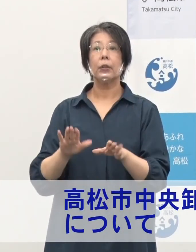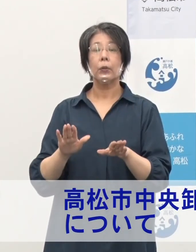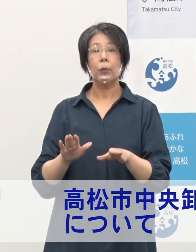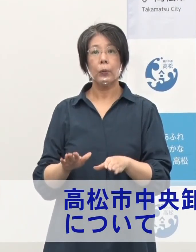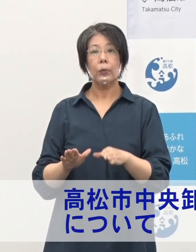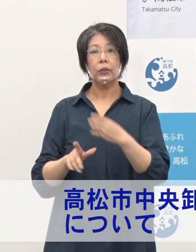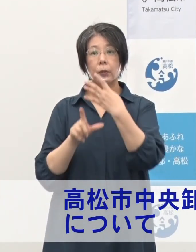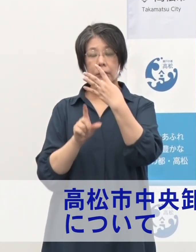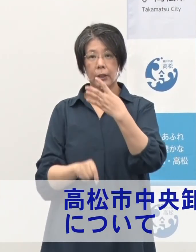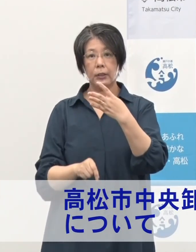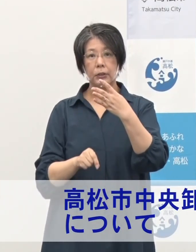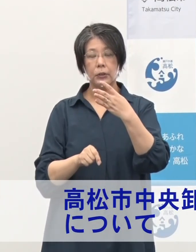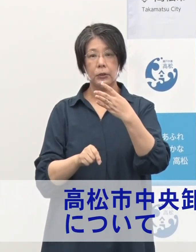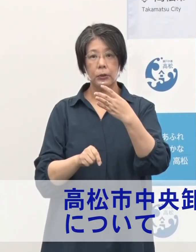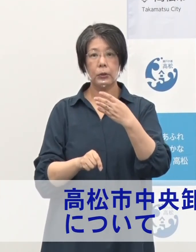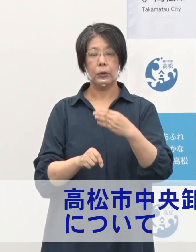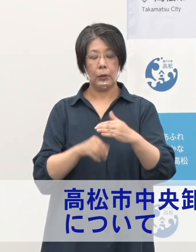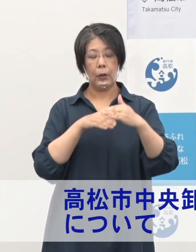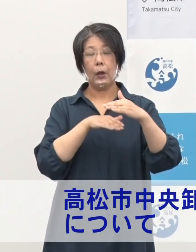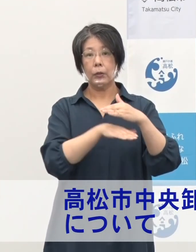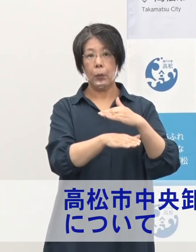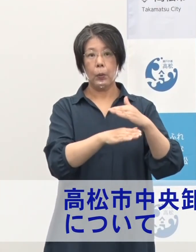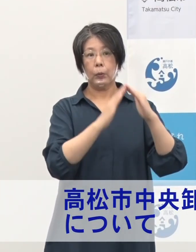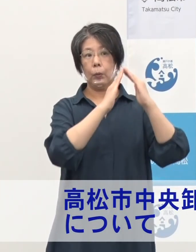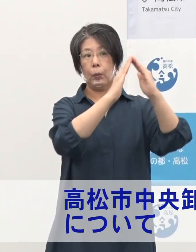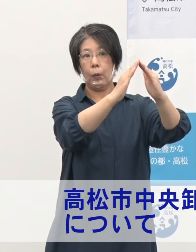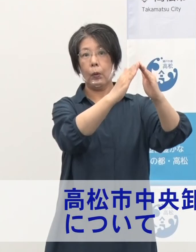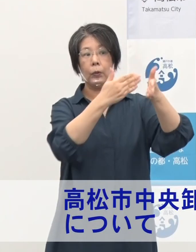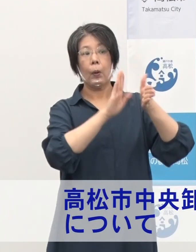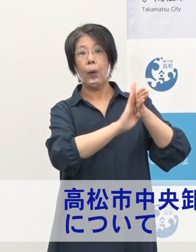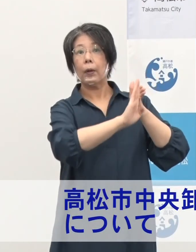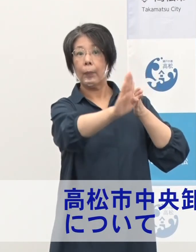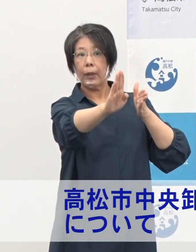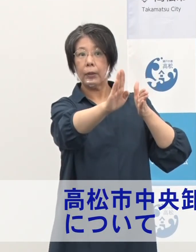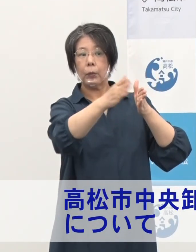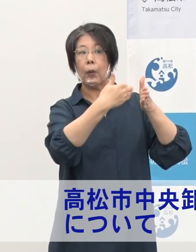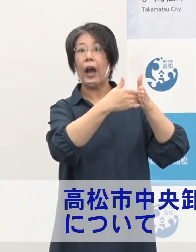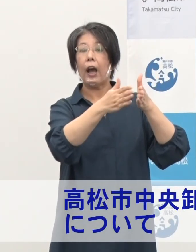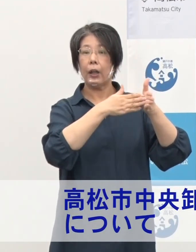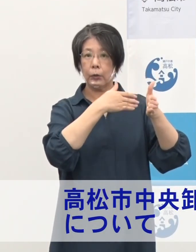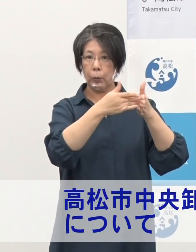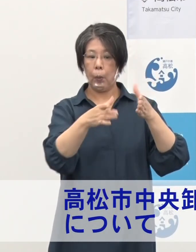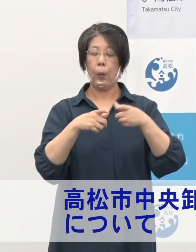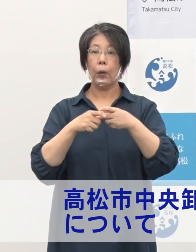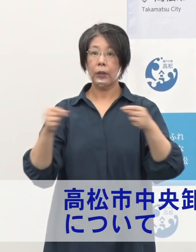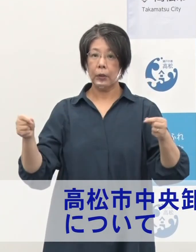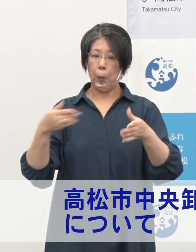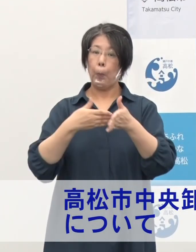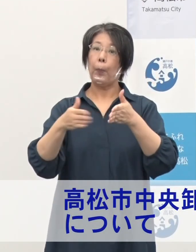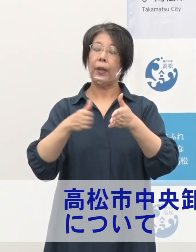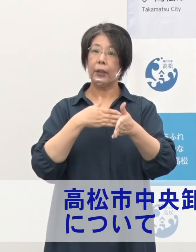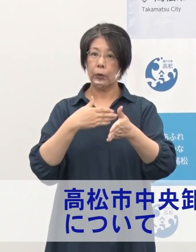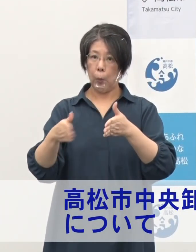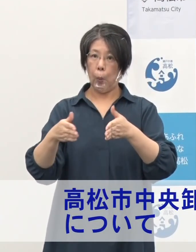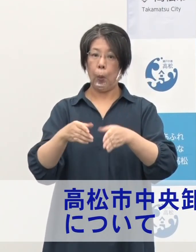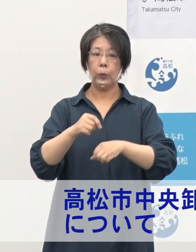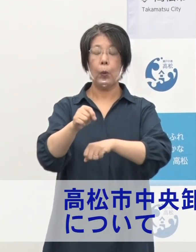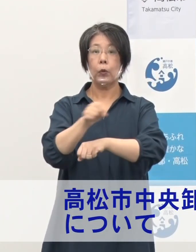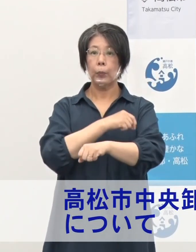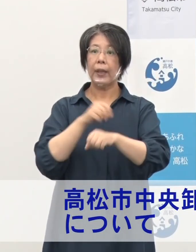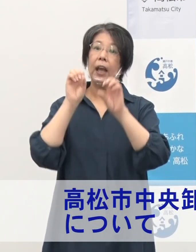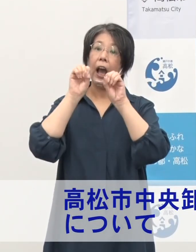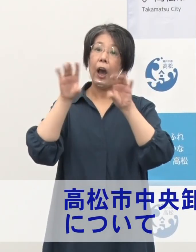壁画はと政策にご協力をいただきました日本店員と株式会社スペシャルアドバイザーの証言